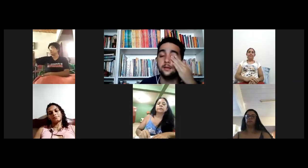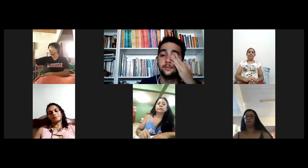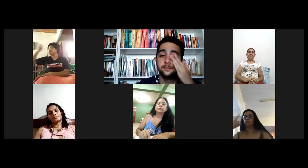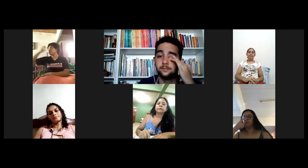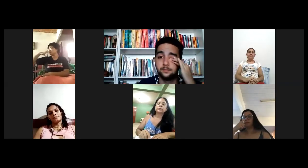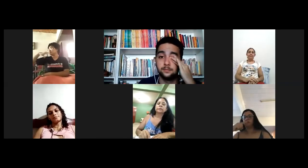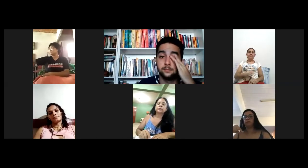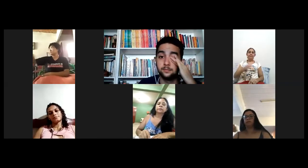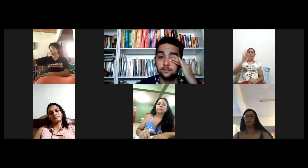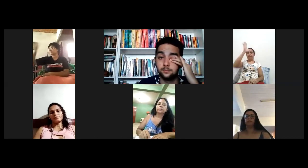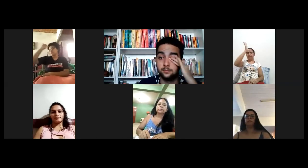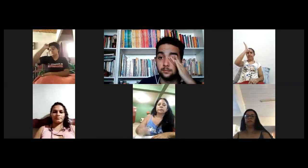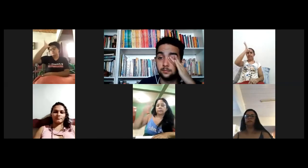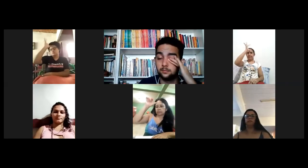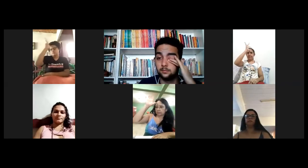Galinha,